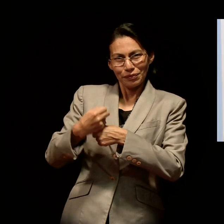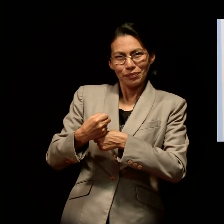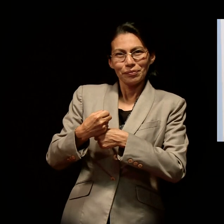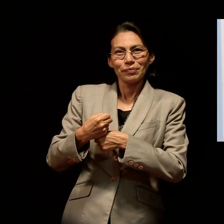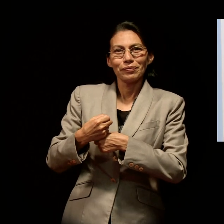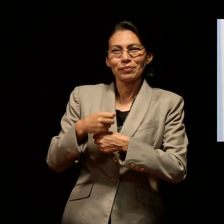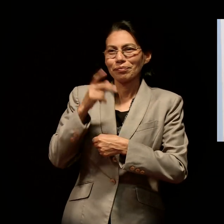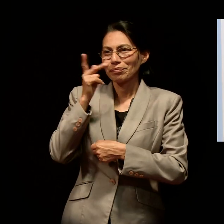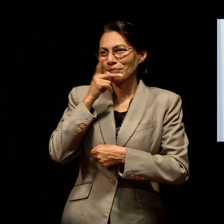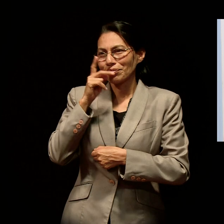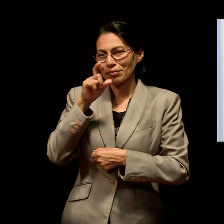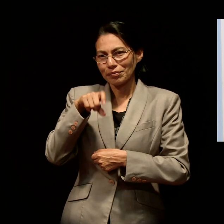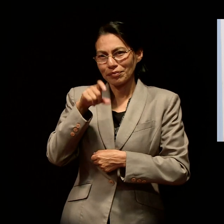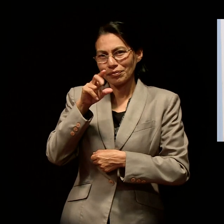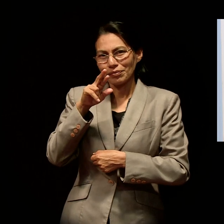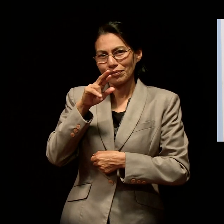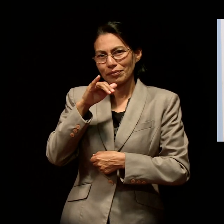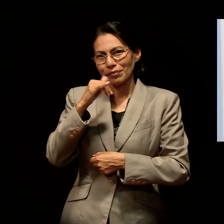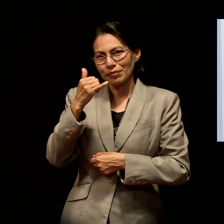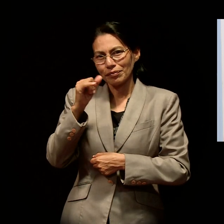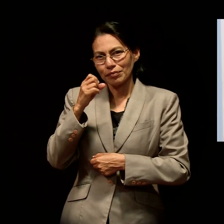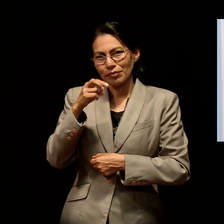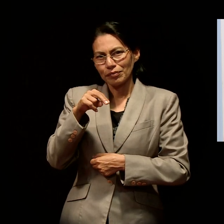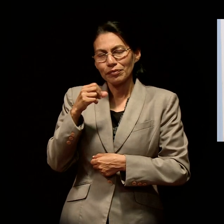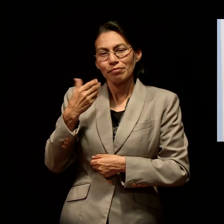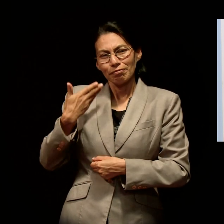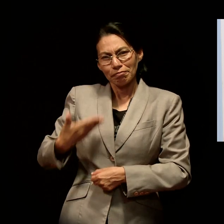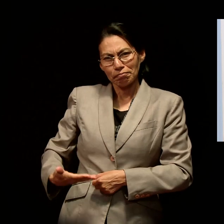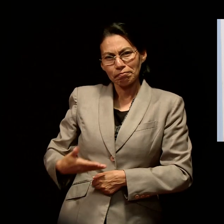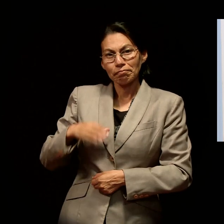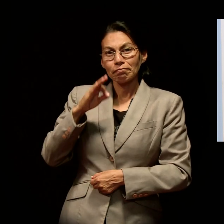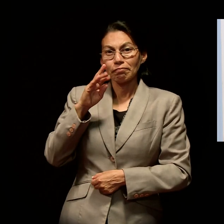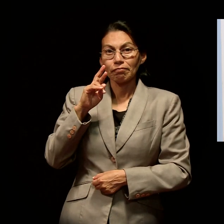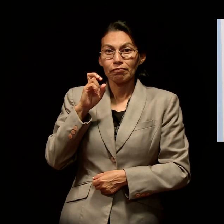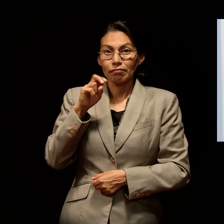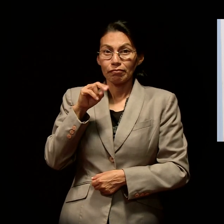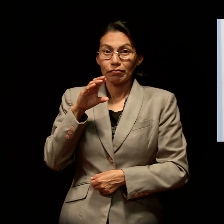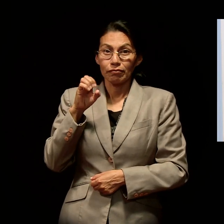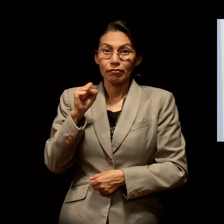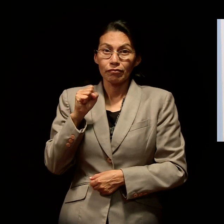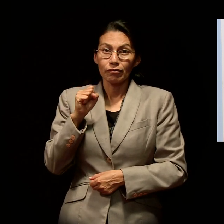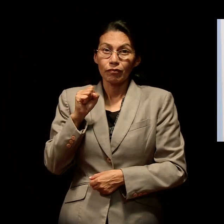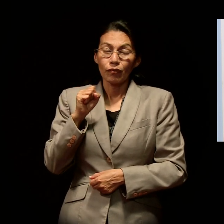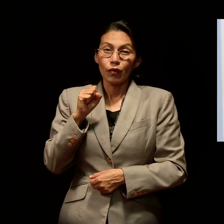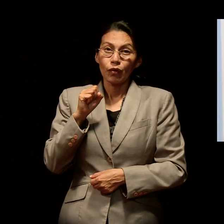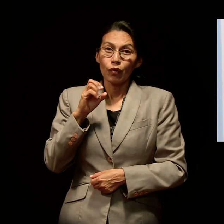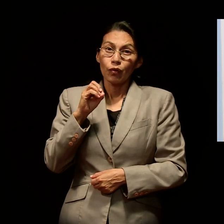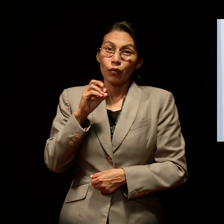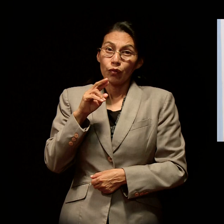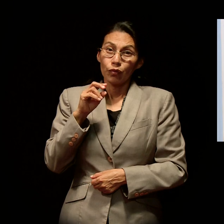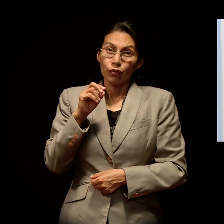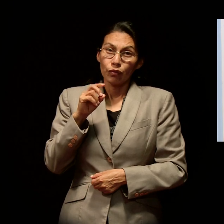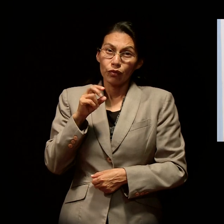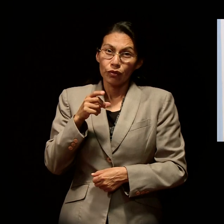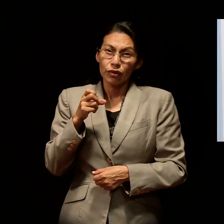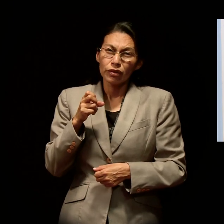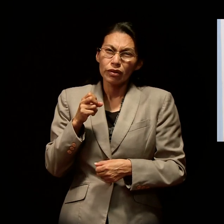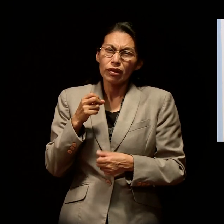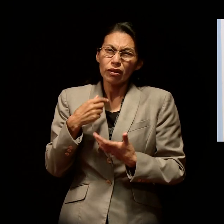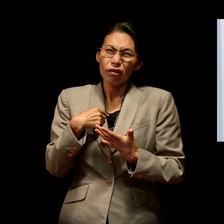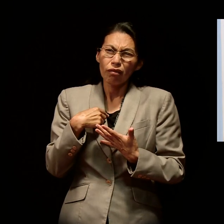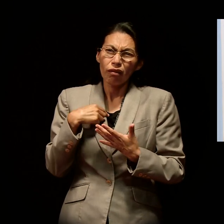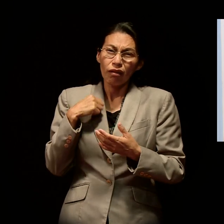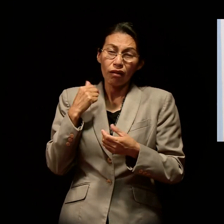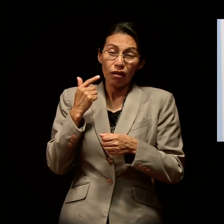Muchas gracias por invitarme pastor que yo no soy Cruz Cisco tordóñez oriundo de